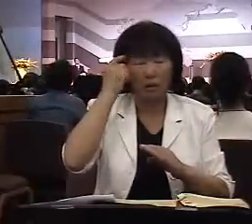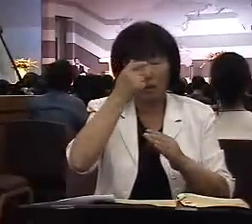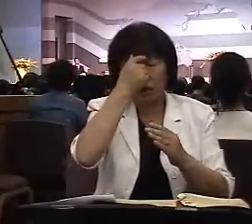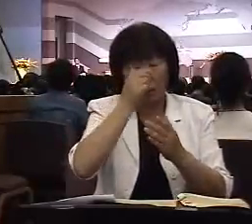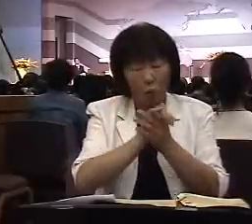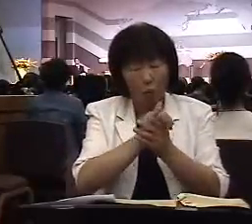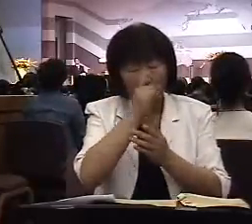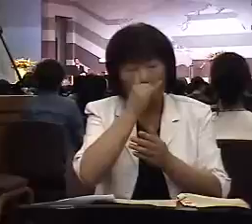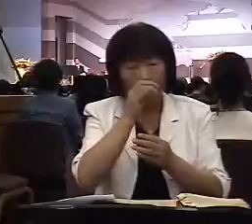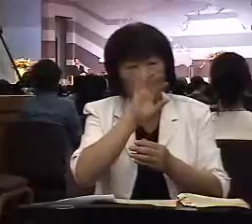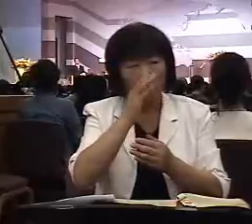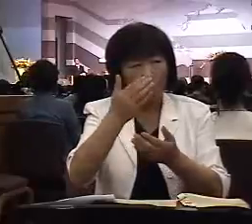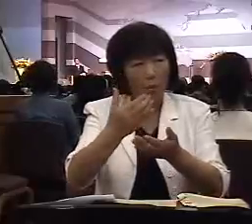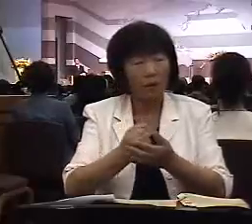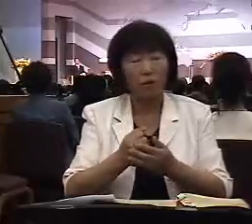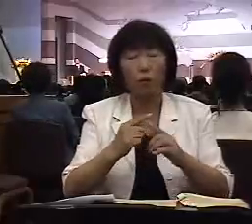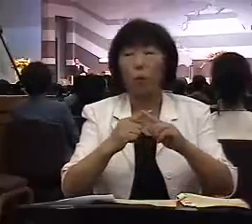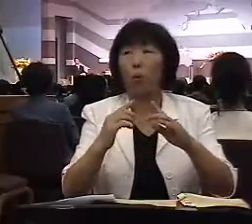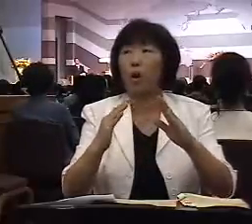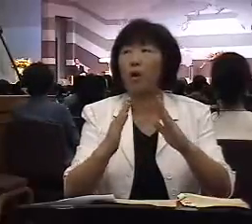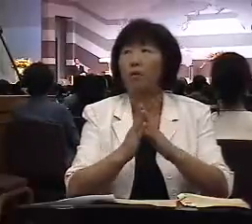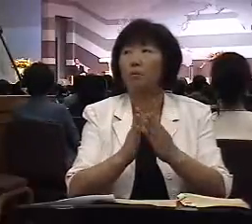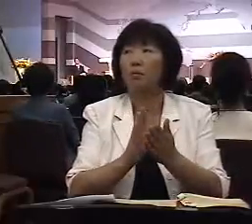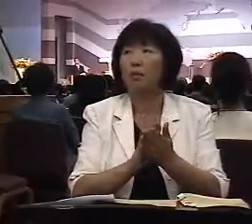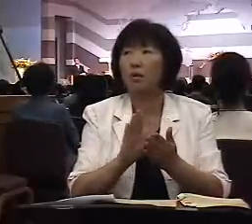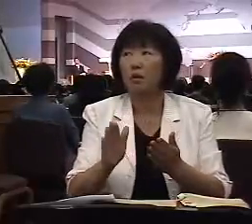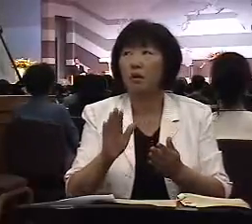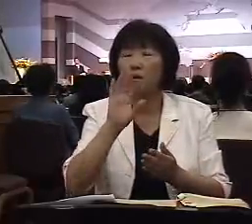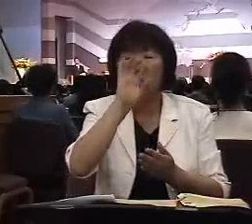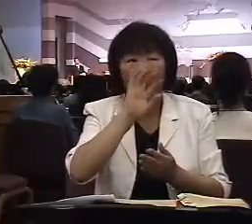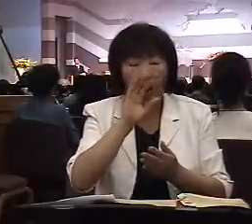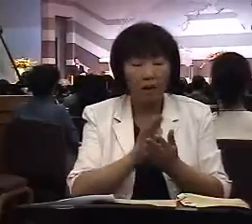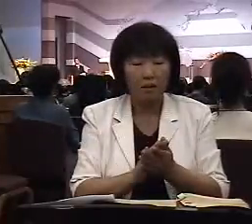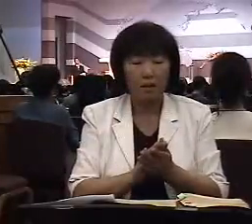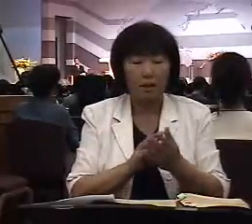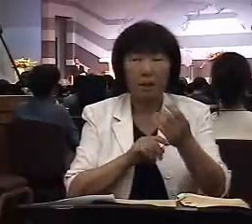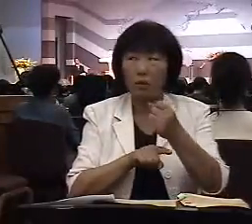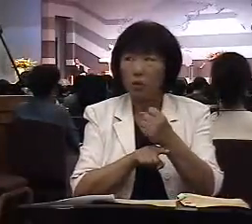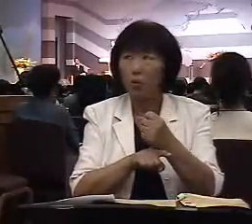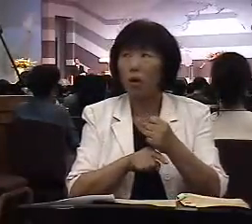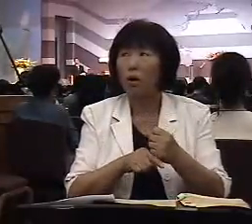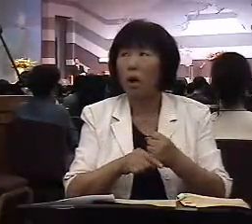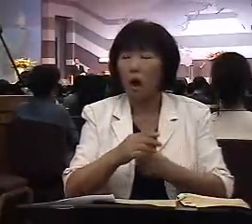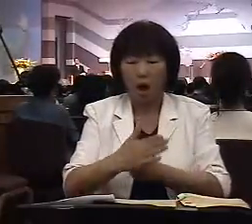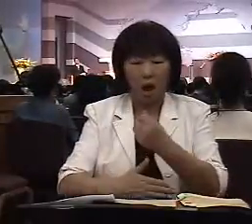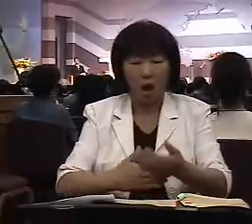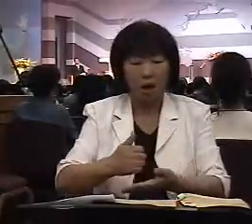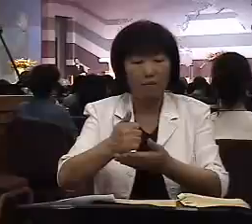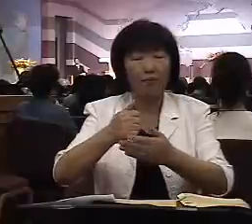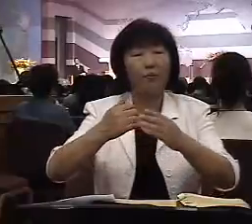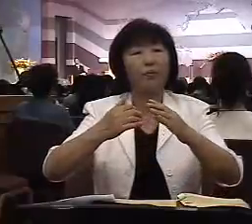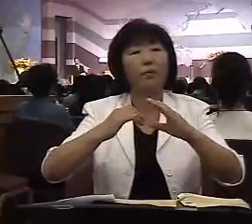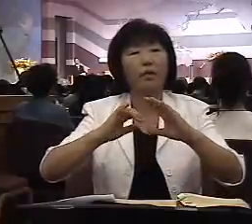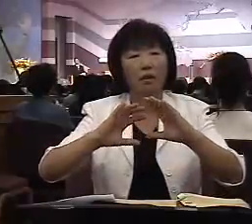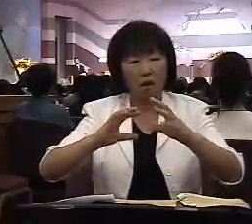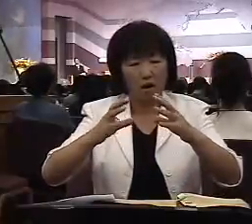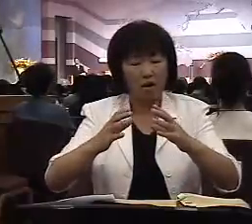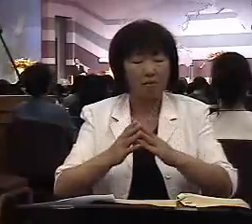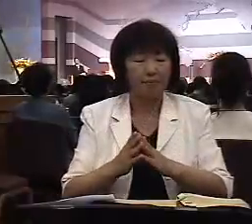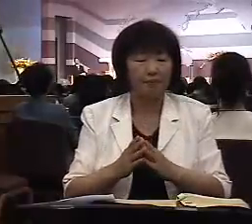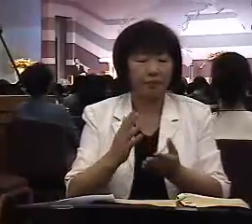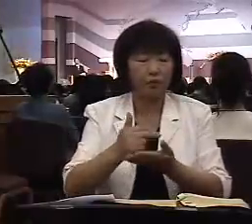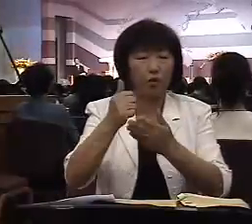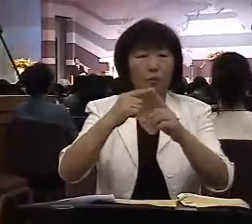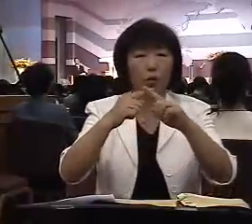우리는 훈련받은 교회입니다. 우리가 훈련하는 이유가 궁극적인 목적이 어디입니까? 하나님 나라입니다. 하나님 나라가